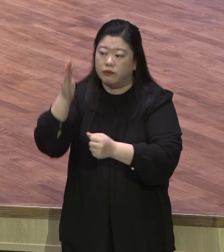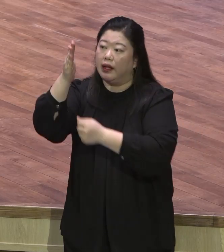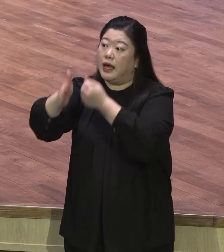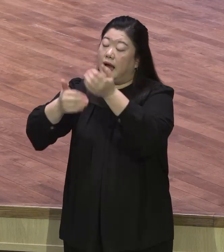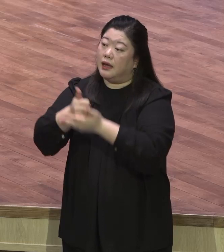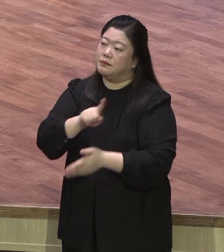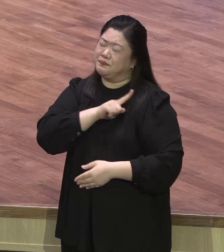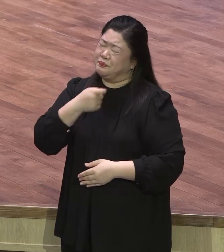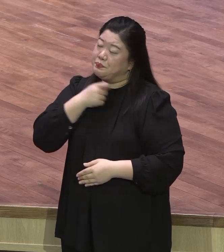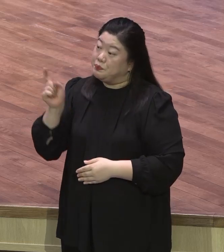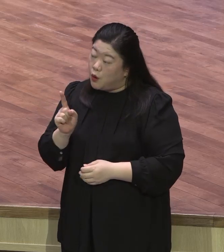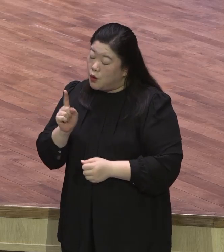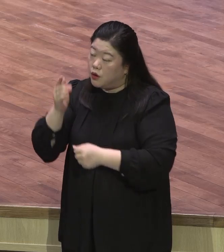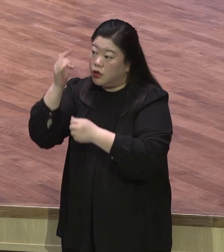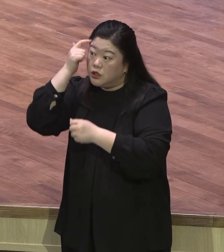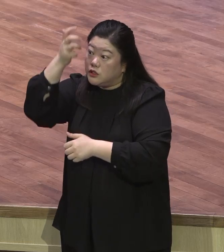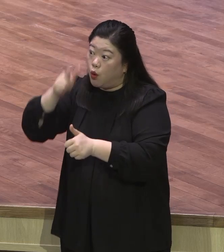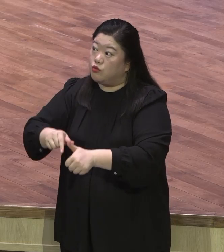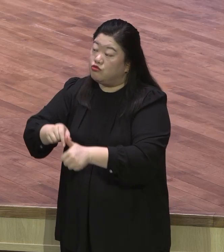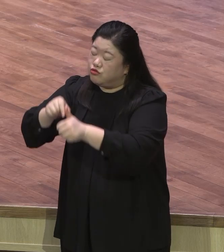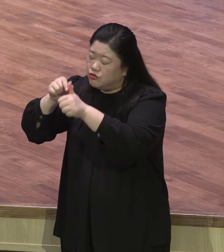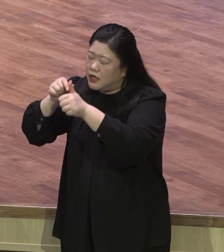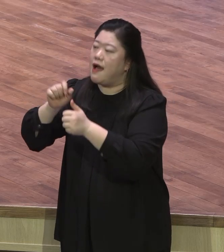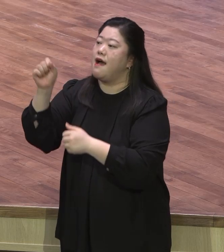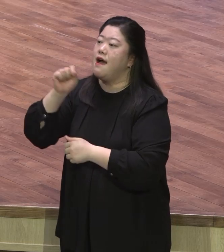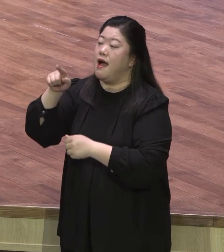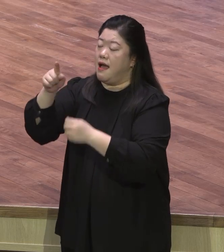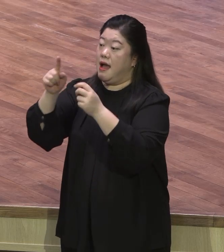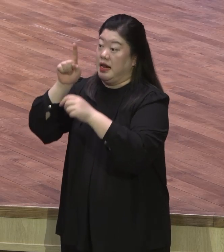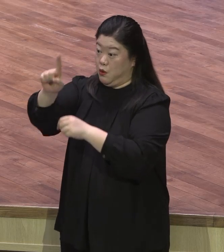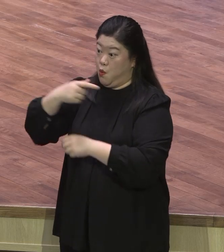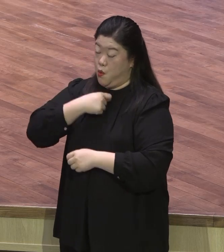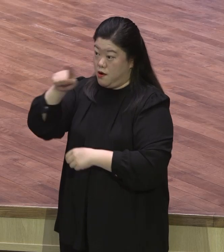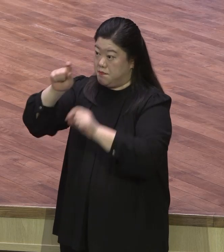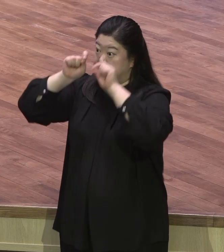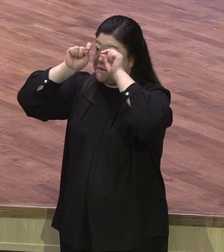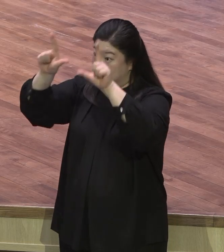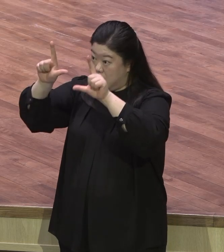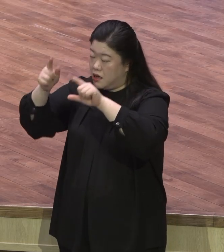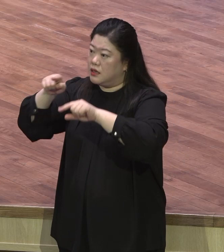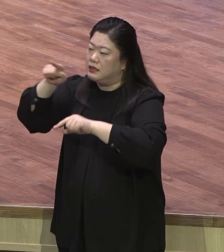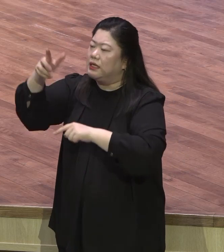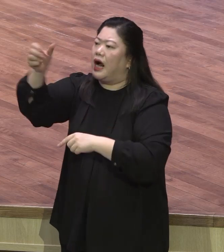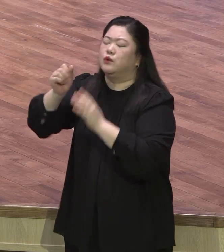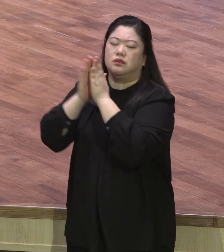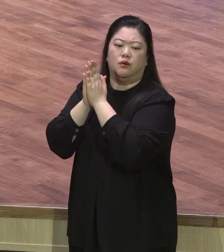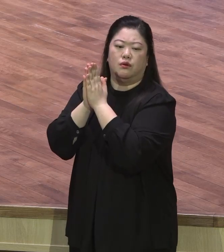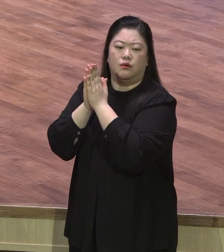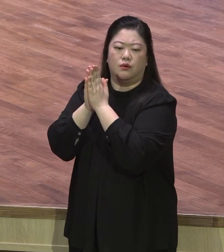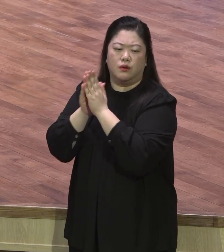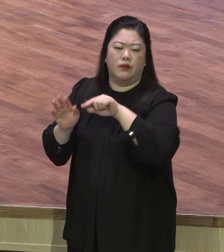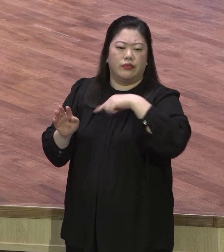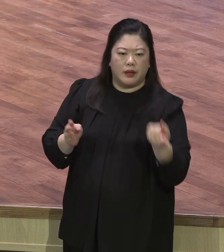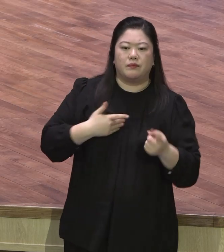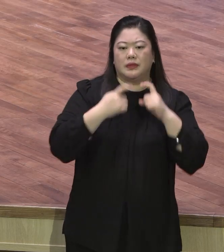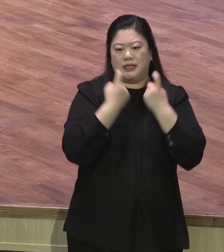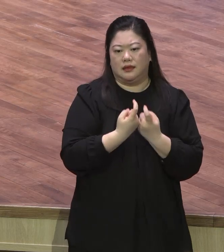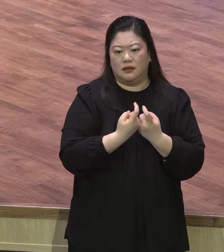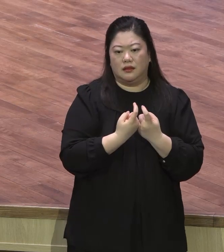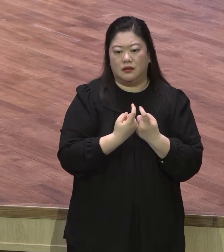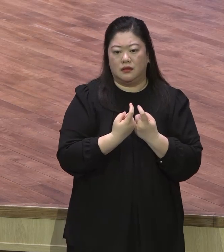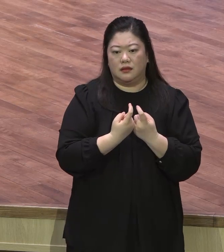하도 안 하니까 일인 일을 교회화하자 관심이 없으니까 아이고 내가 구원받으면 내 혼자 당기는 것도 힘든데 뭐